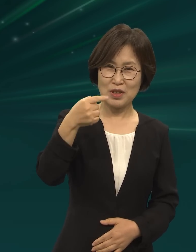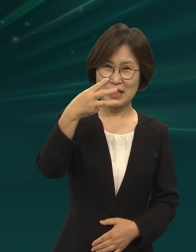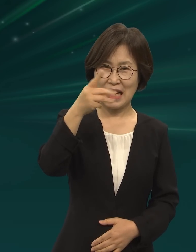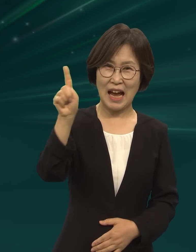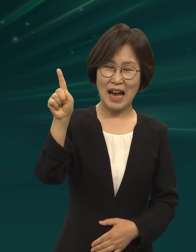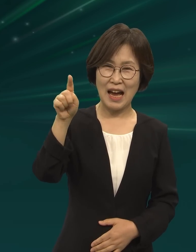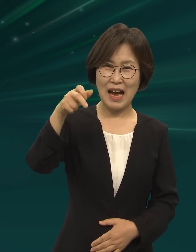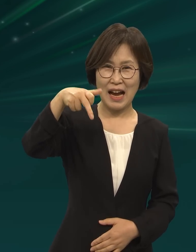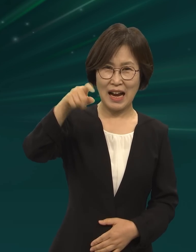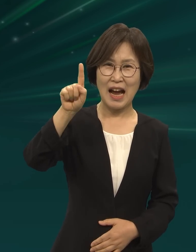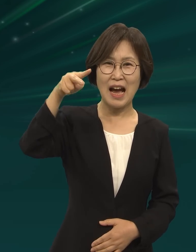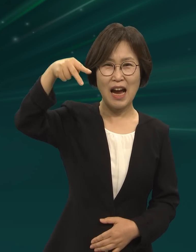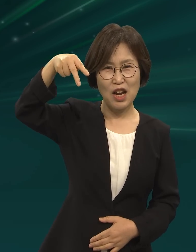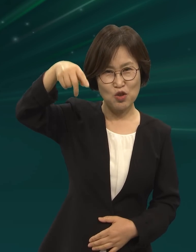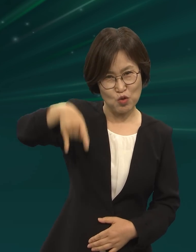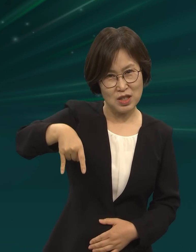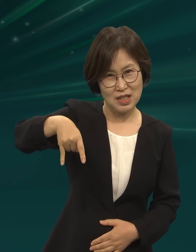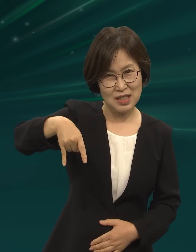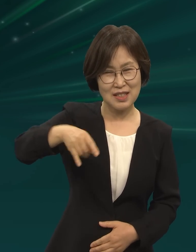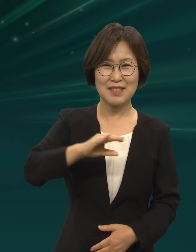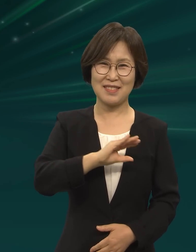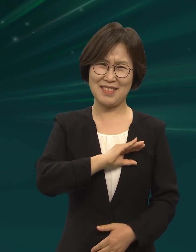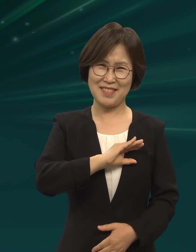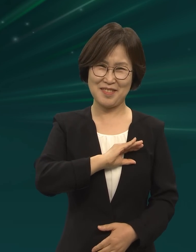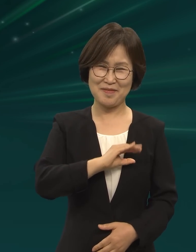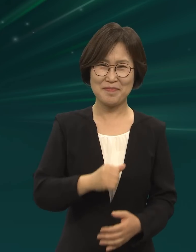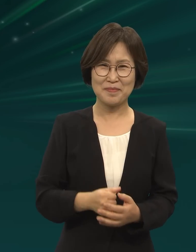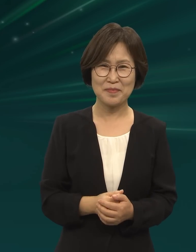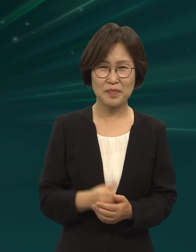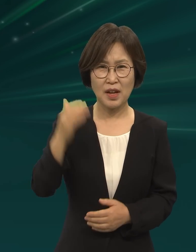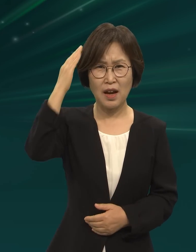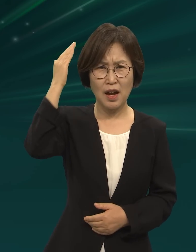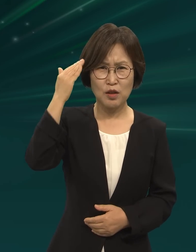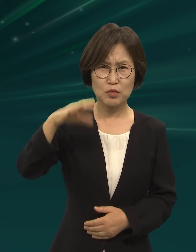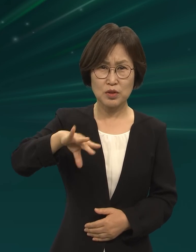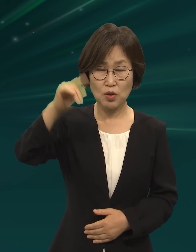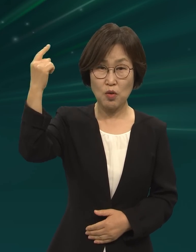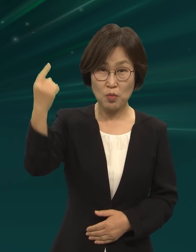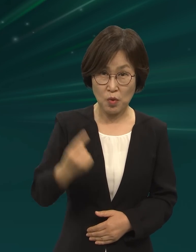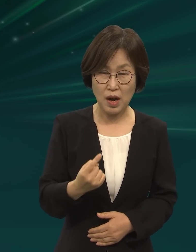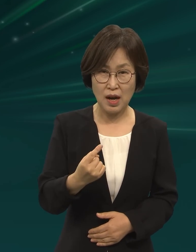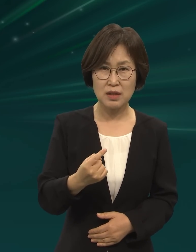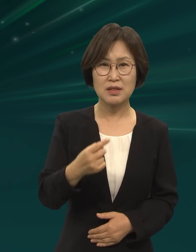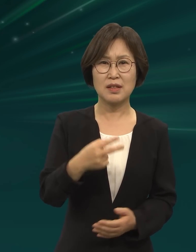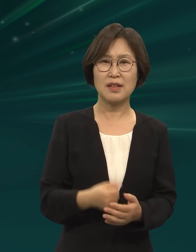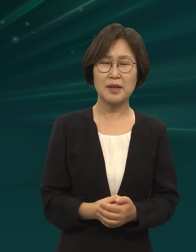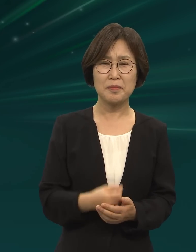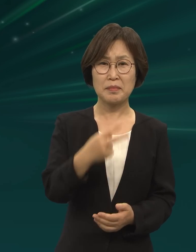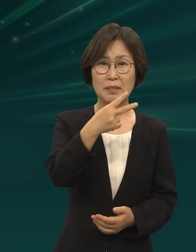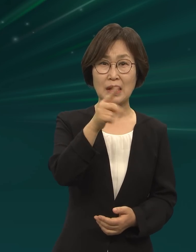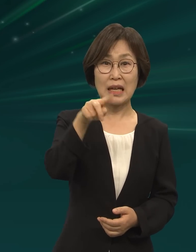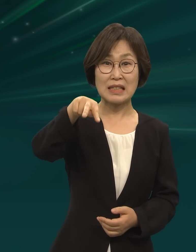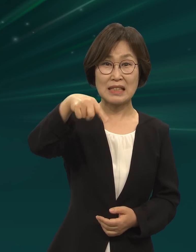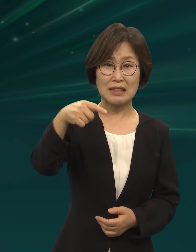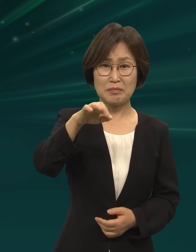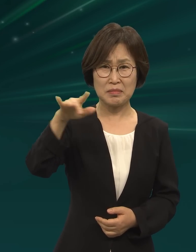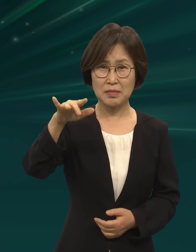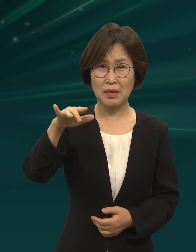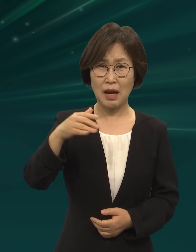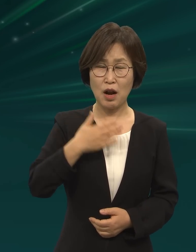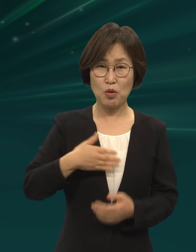성기고요. 프라카스 이름입니다. 그래서 한국에 처음에 와서 다스 프라카스 제 이름으로 알려주는데